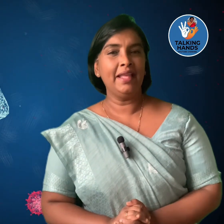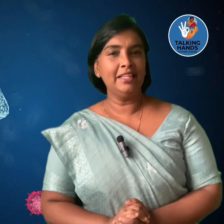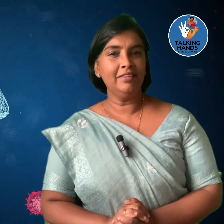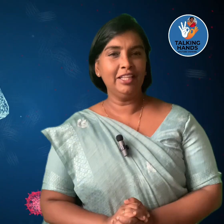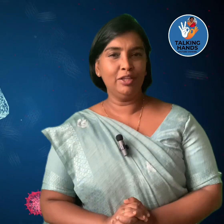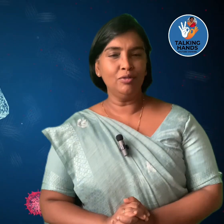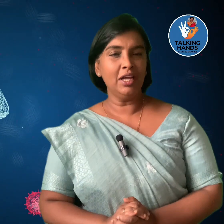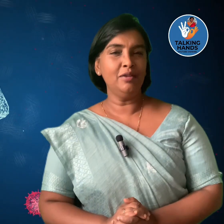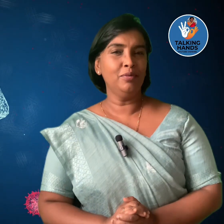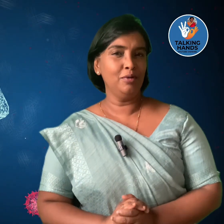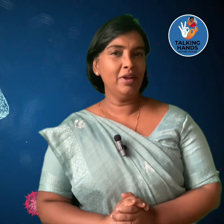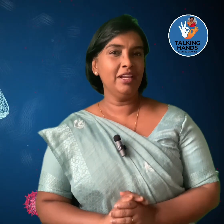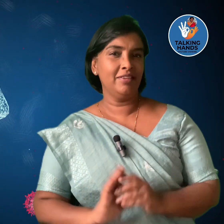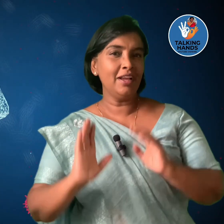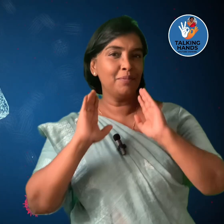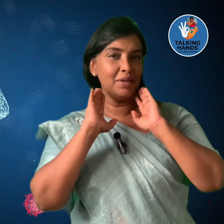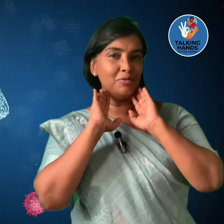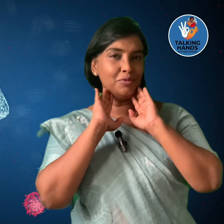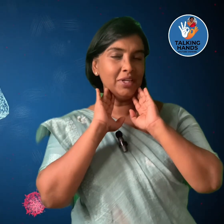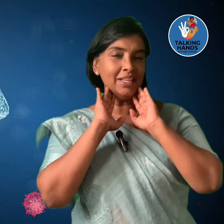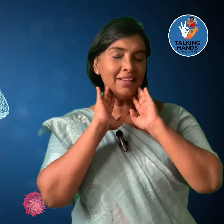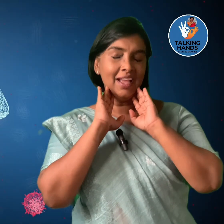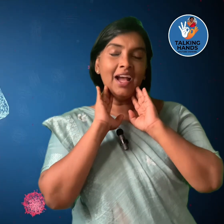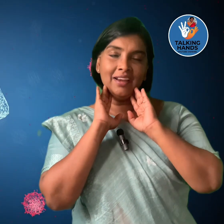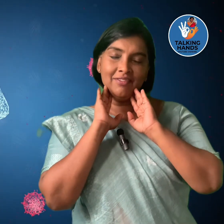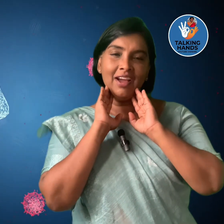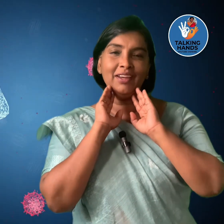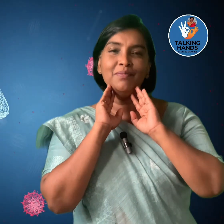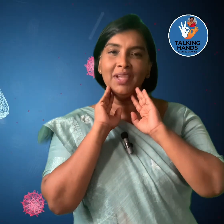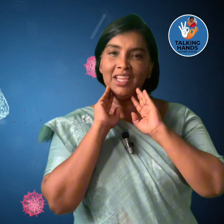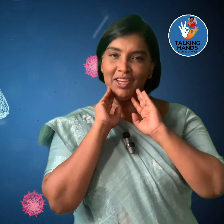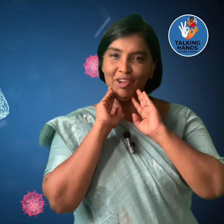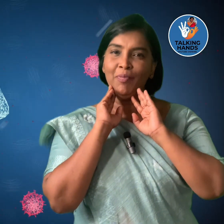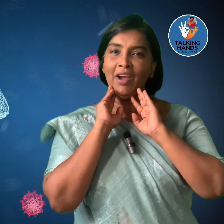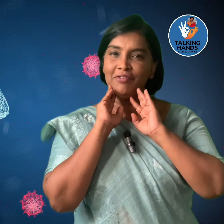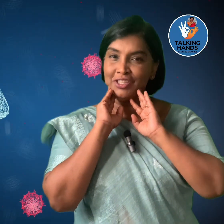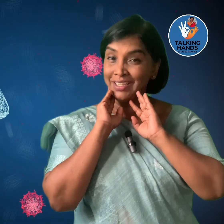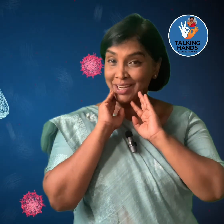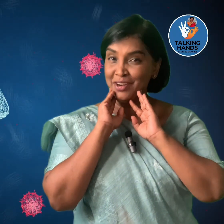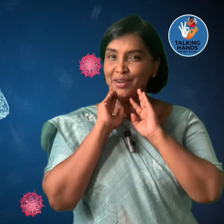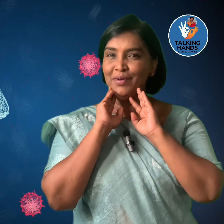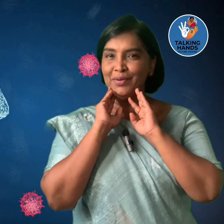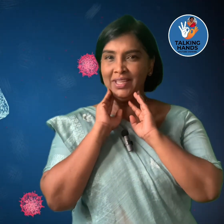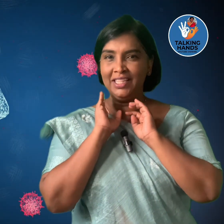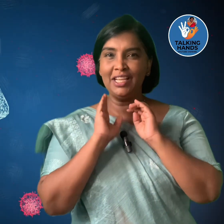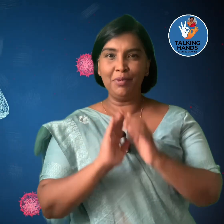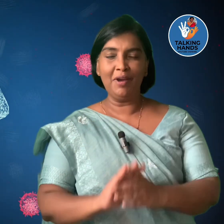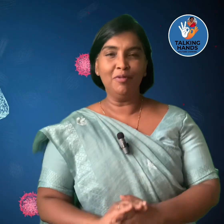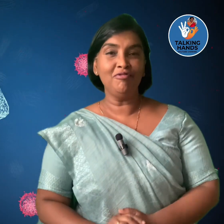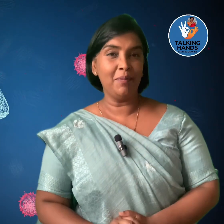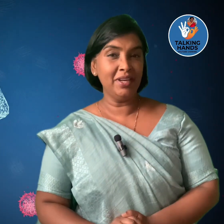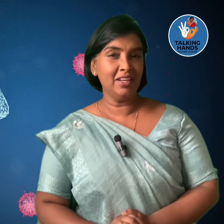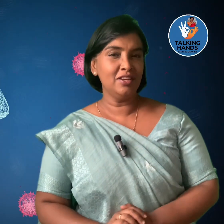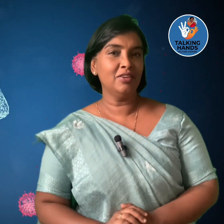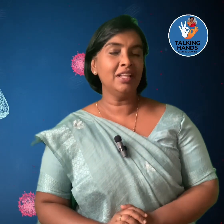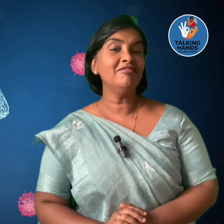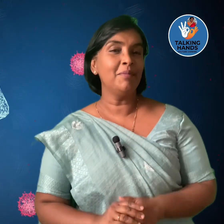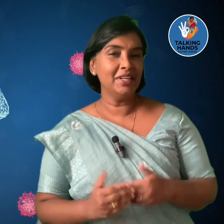පැහැදිලිව තේරුම් ගන්න පුළුවන් වෙනවා නම් අපේ මූණ අනිවාර්යෙන් මේ ඉරියව් පාවිච්චි කරන්නම ඕනේ. ඉතින් අපි බලමු වමනේ කරනකොට වමනේ